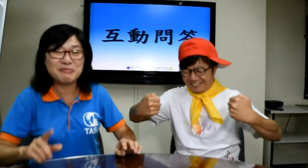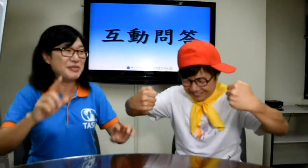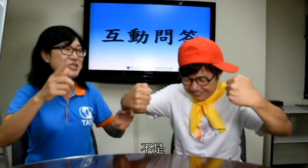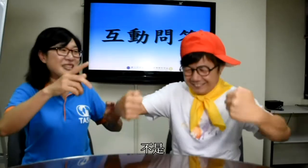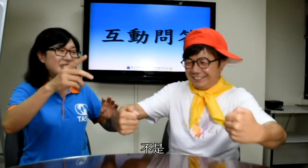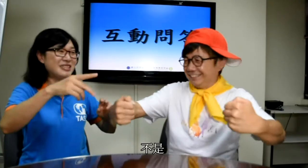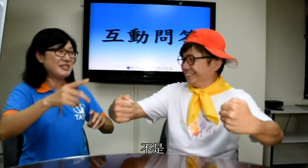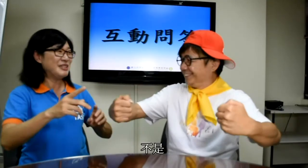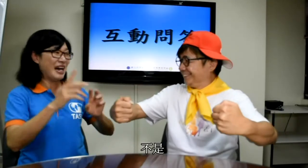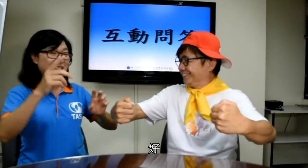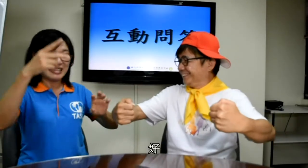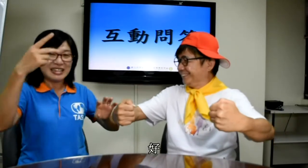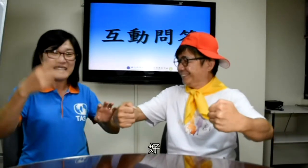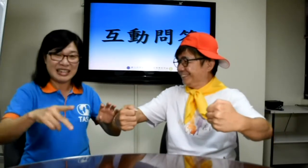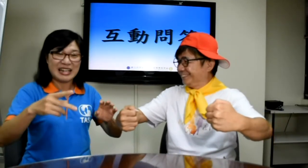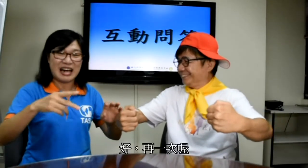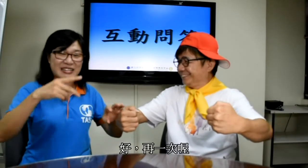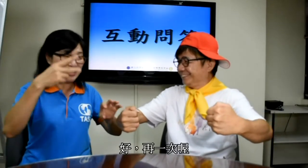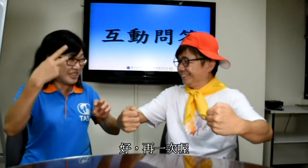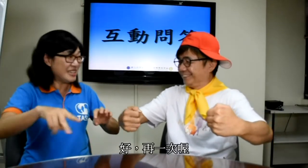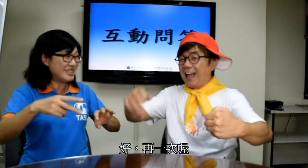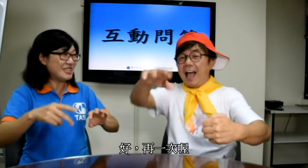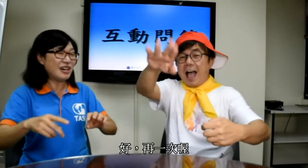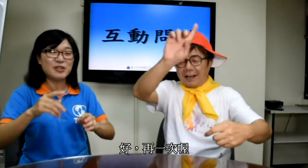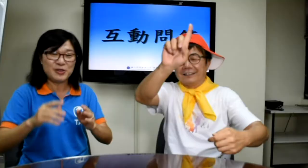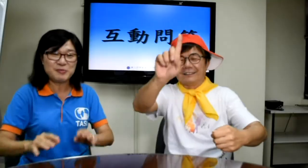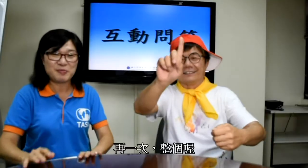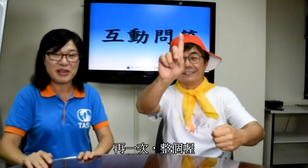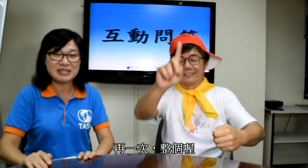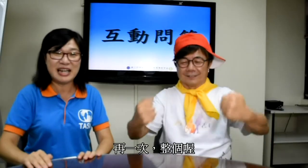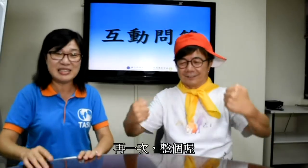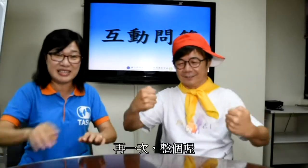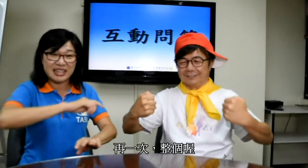不是，好，再一次哦，再一次整个哦，